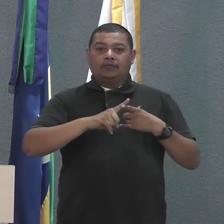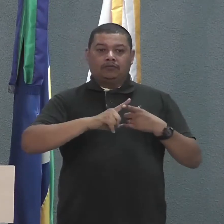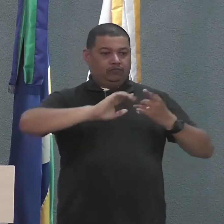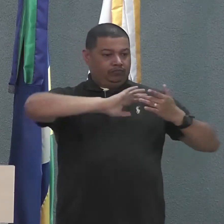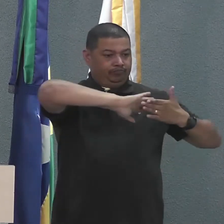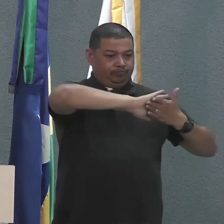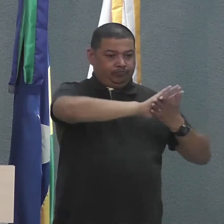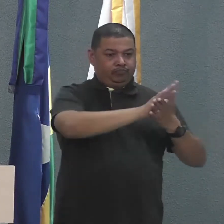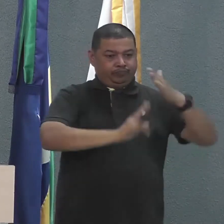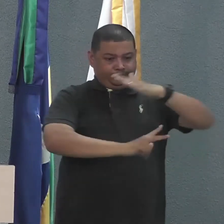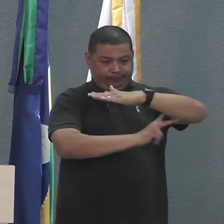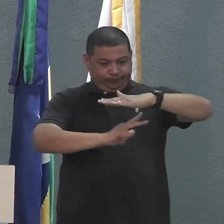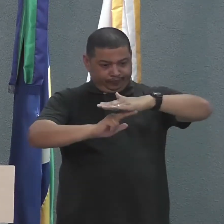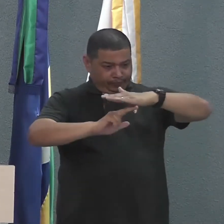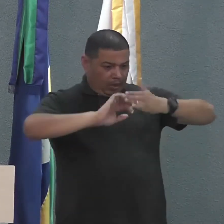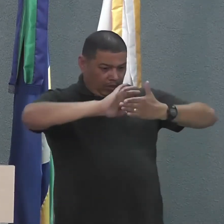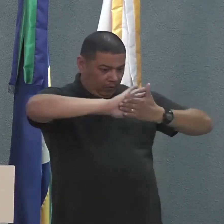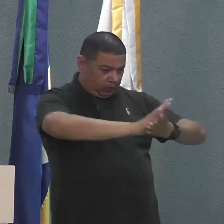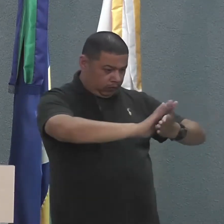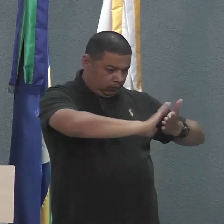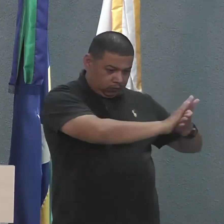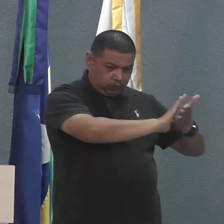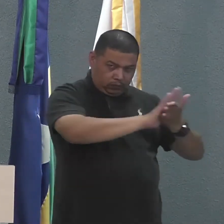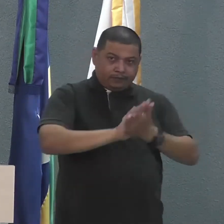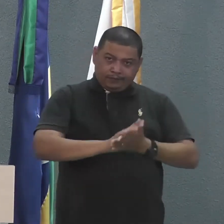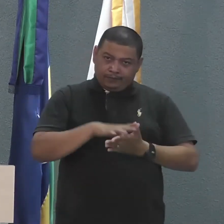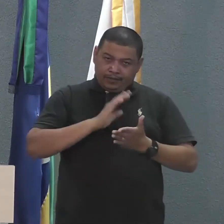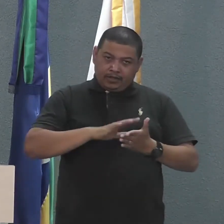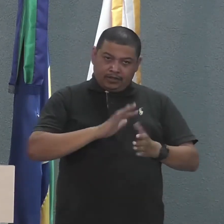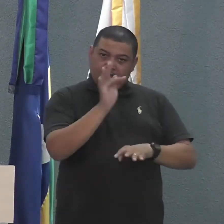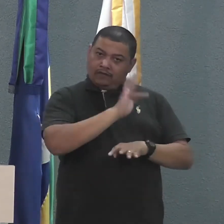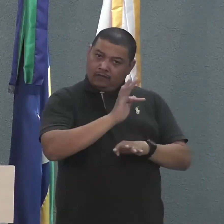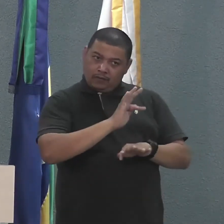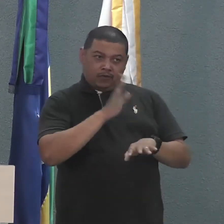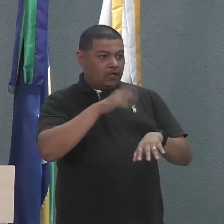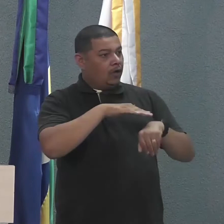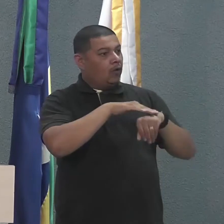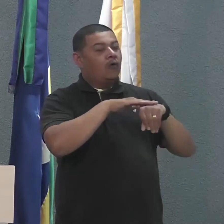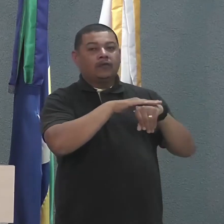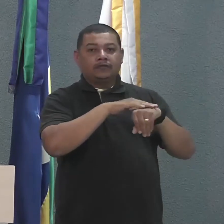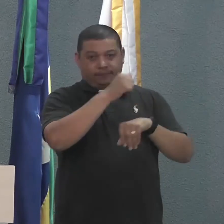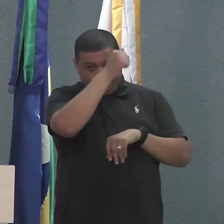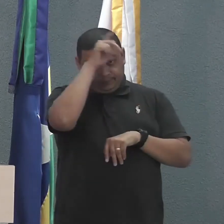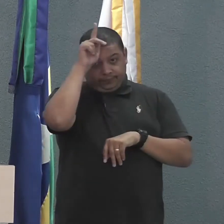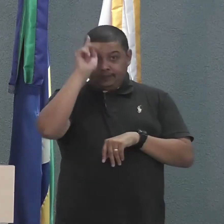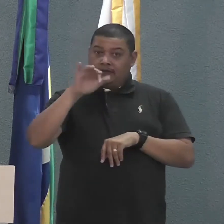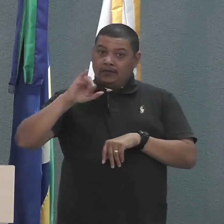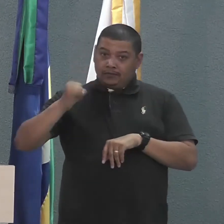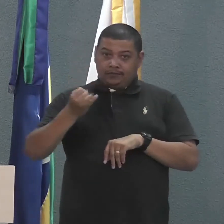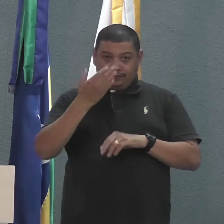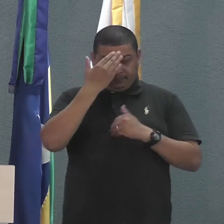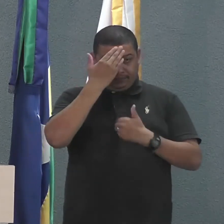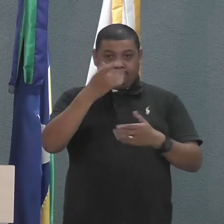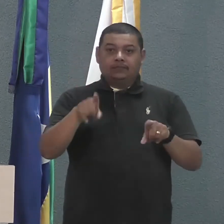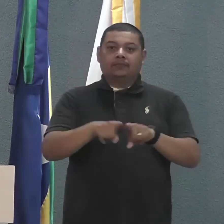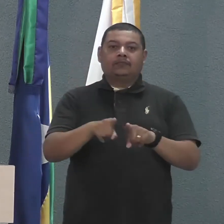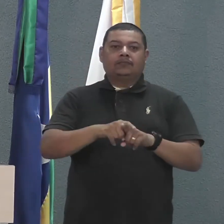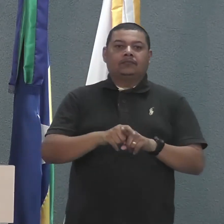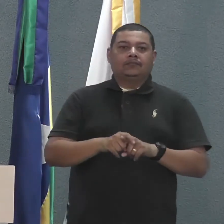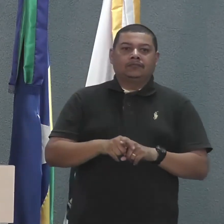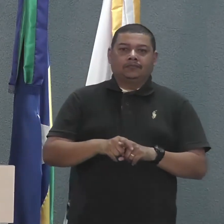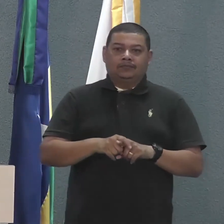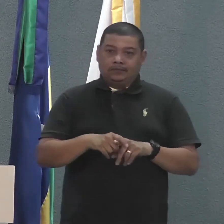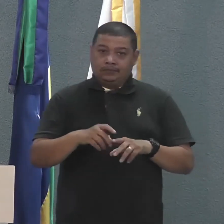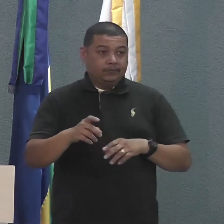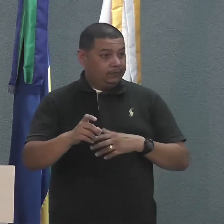né, onde tivemos a oportunidade também de gravar lá com o prefeito, e a oportunidade de agradecer todo o empenho aí da